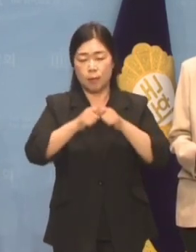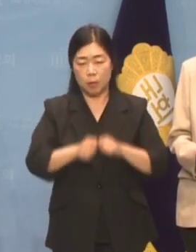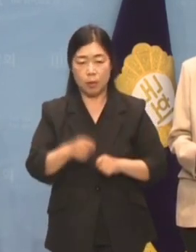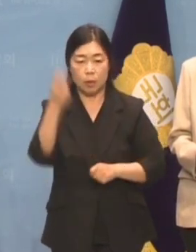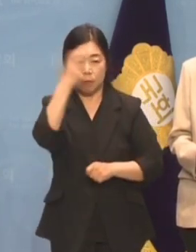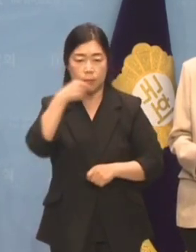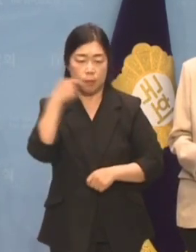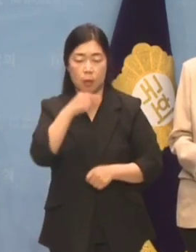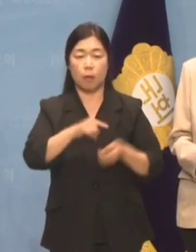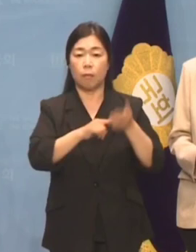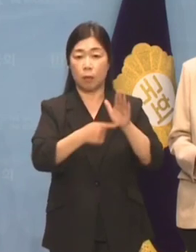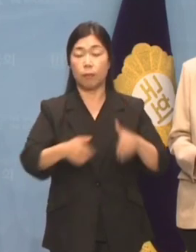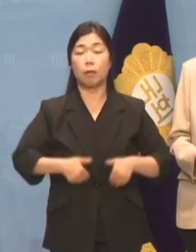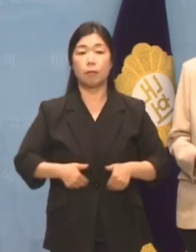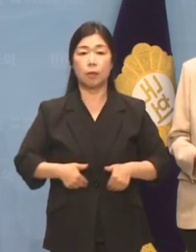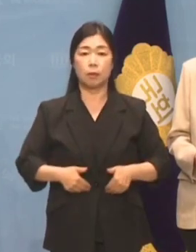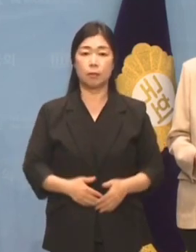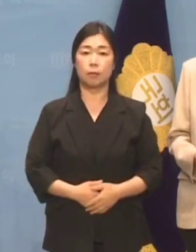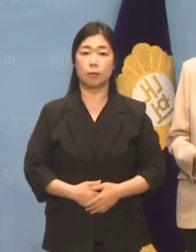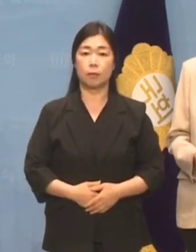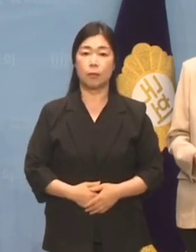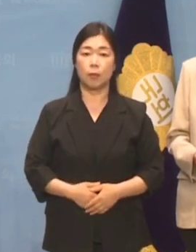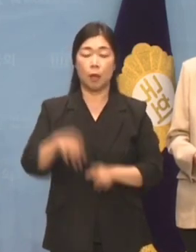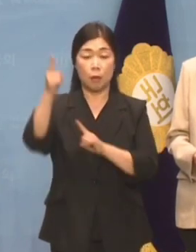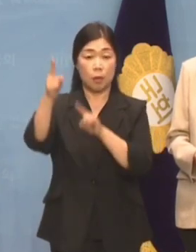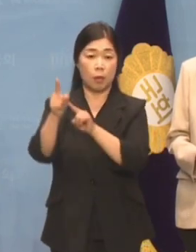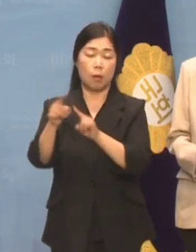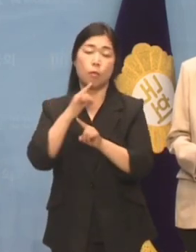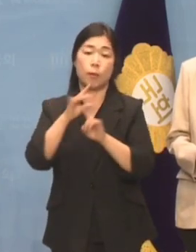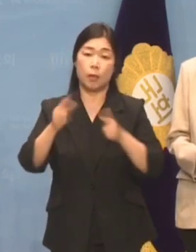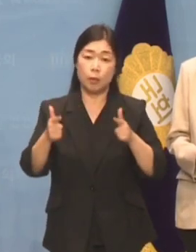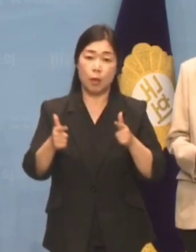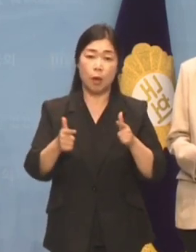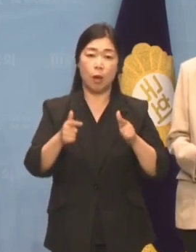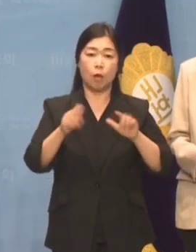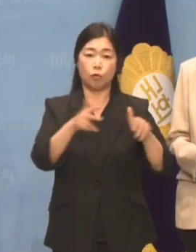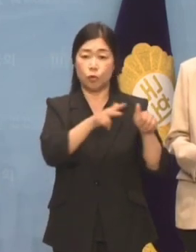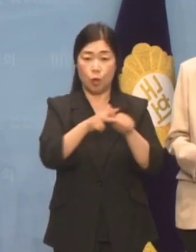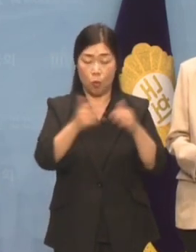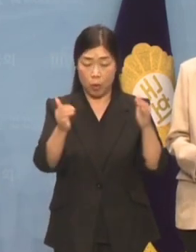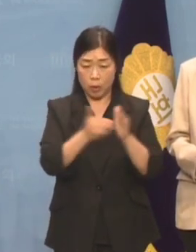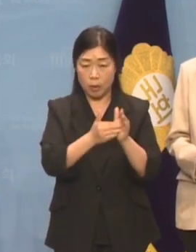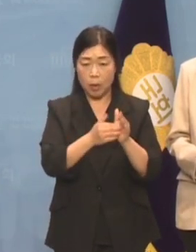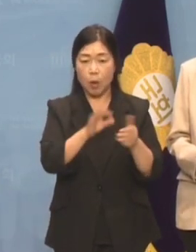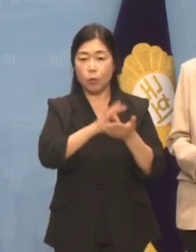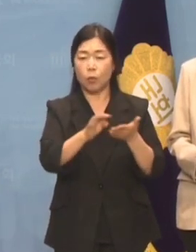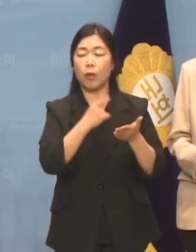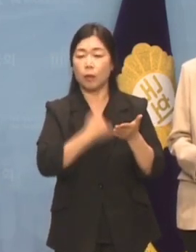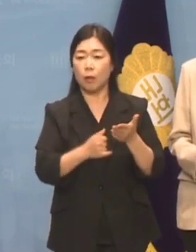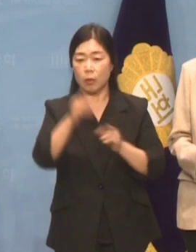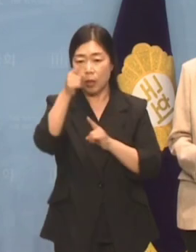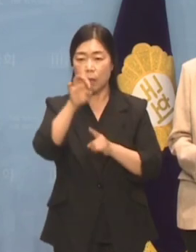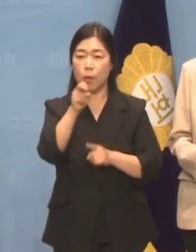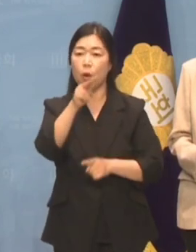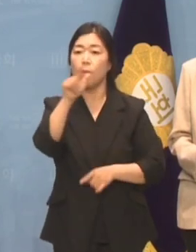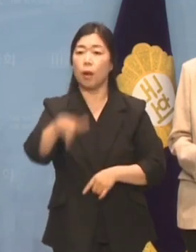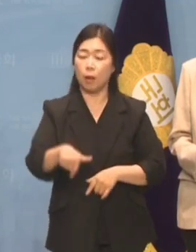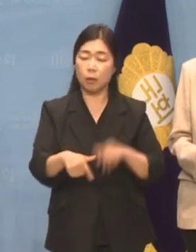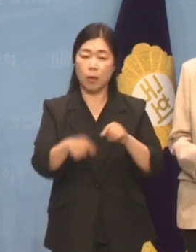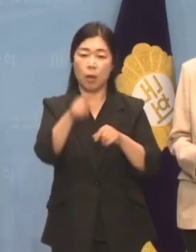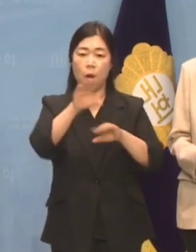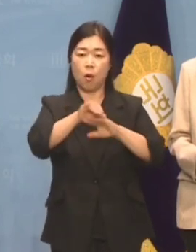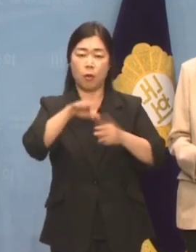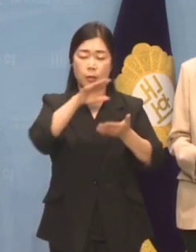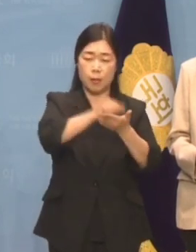철저하게 밝혀져야 합니다. 이동관 홍보수석뿐만이 아니라 국정원까지 동원한 이명박 정부의 언론